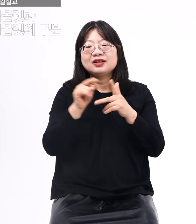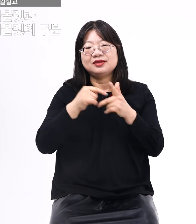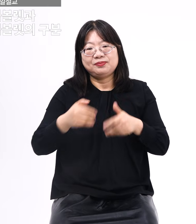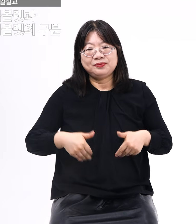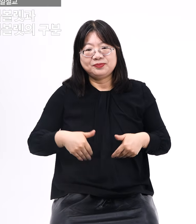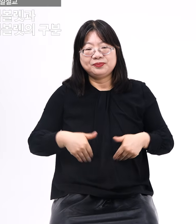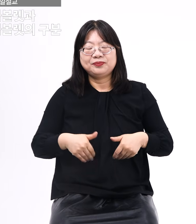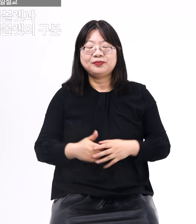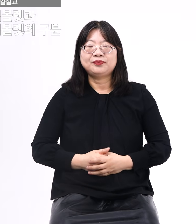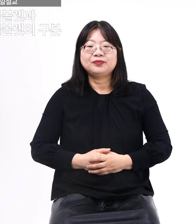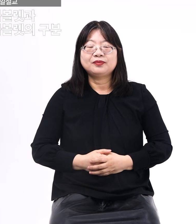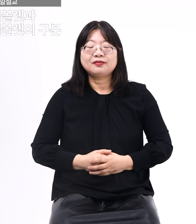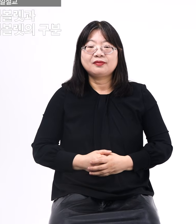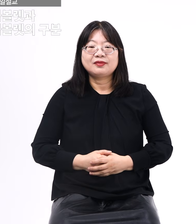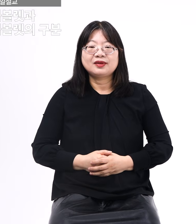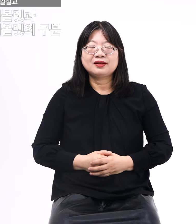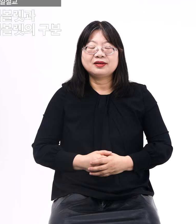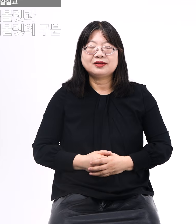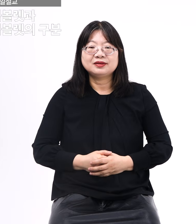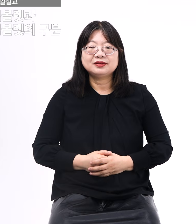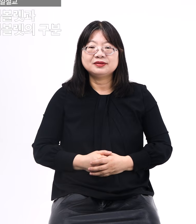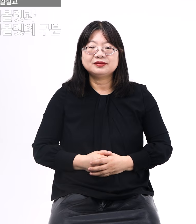없어요.